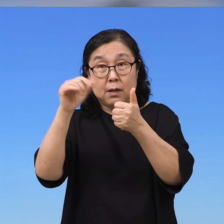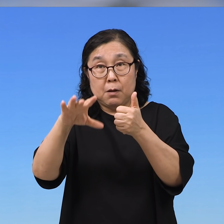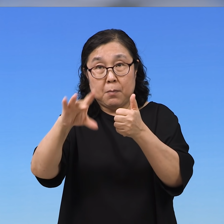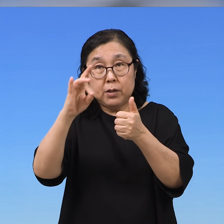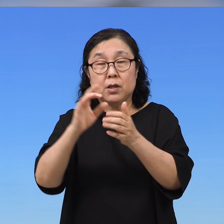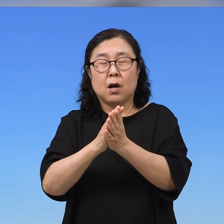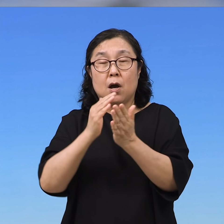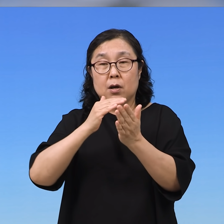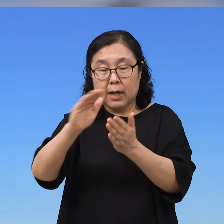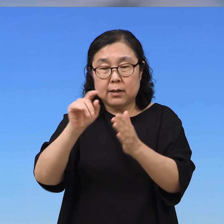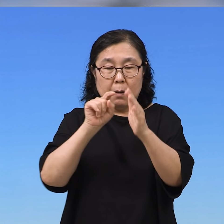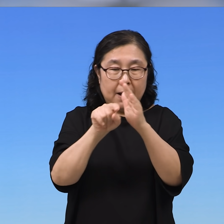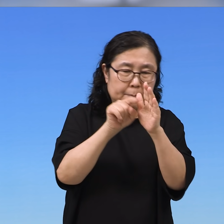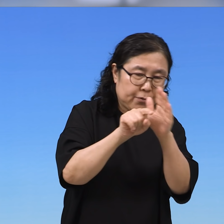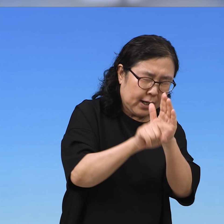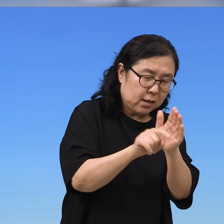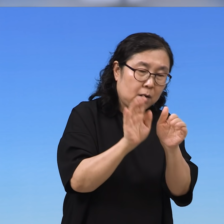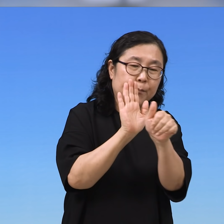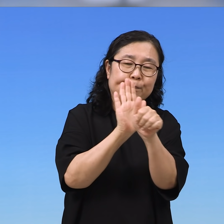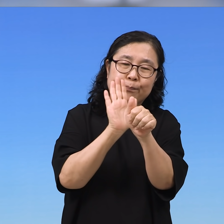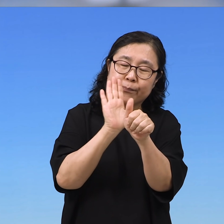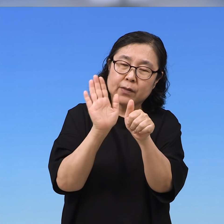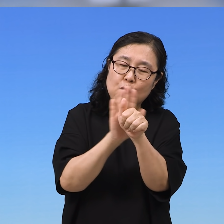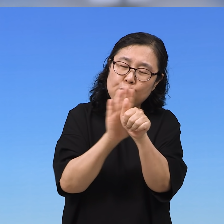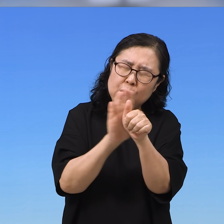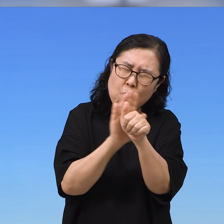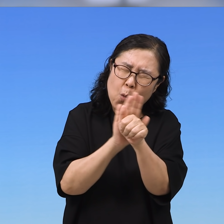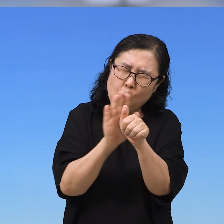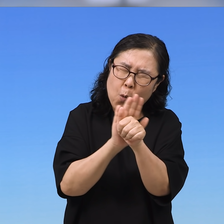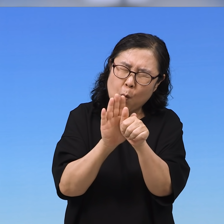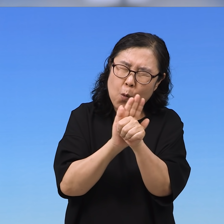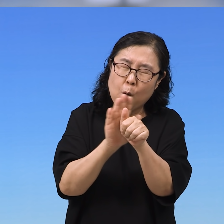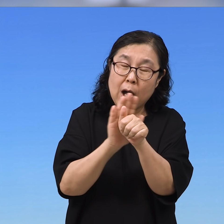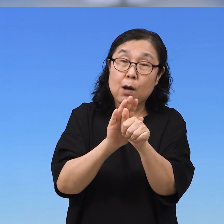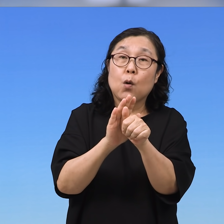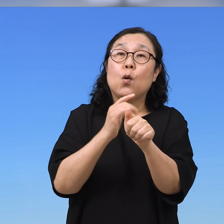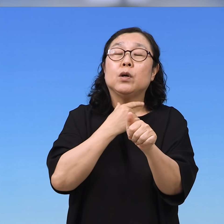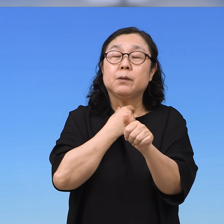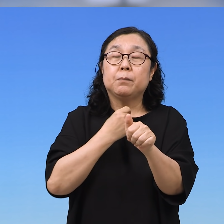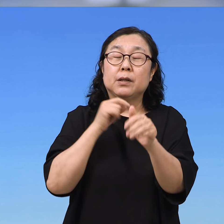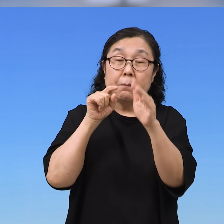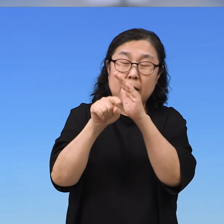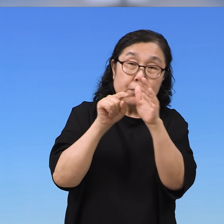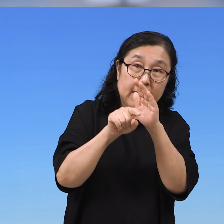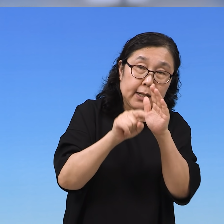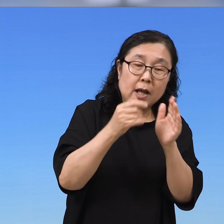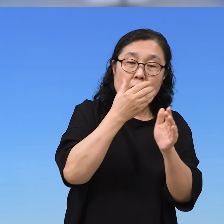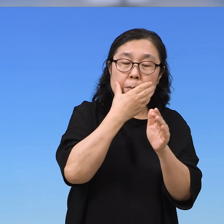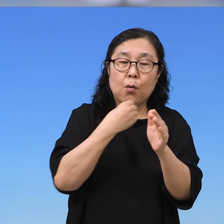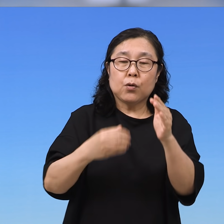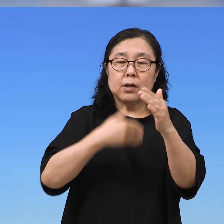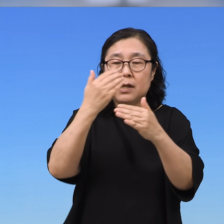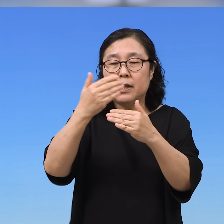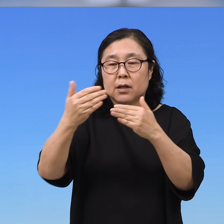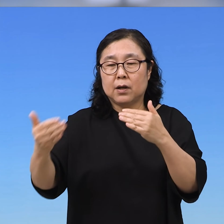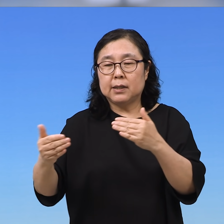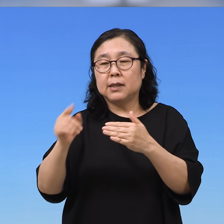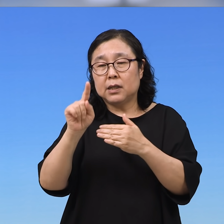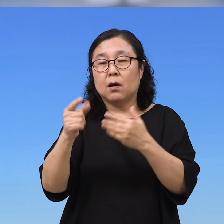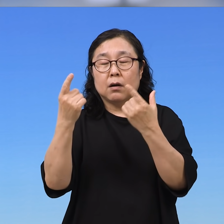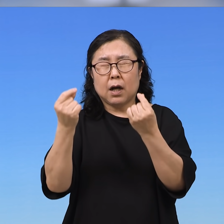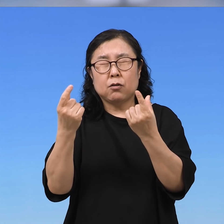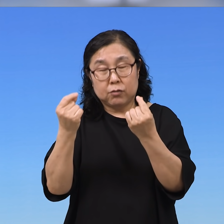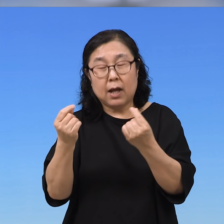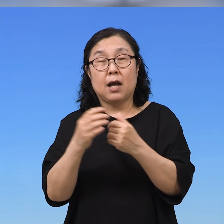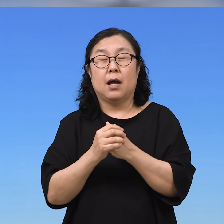먼저 가서 격려해 드리려고 갔는데요, 그 이후에 후일담이 너무너무 복을 흘려보내는 게 이런